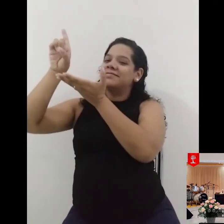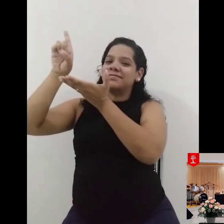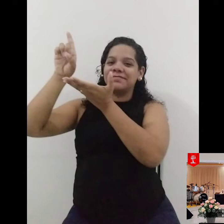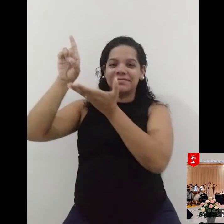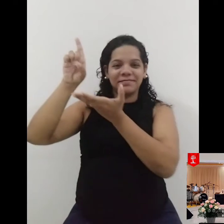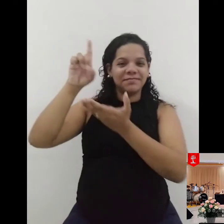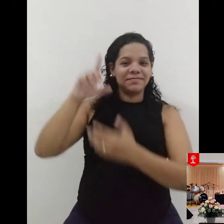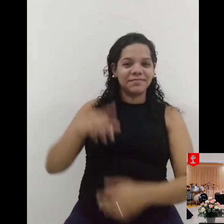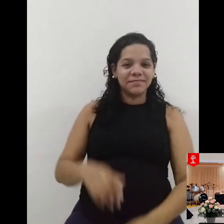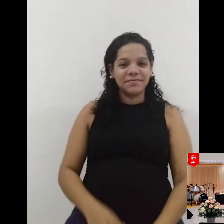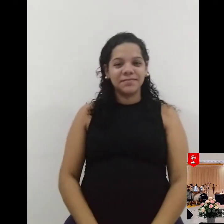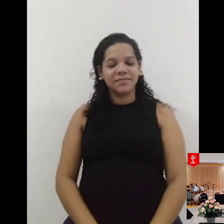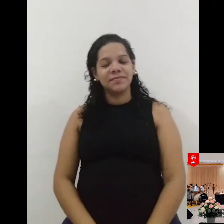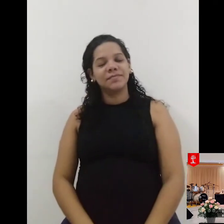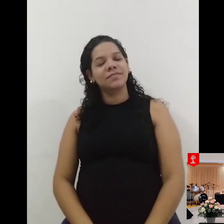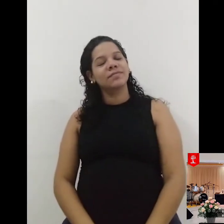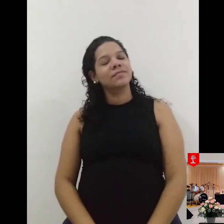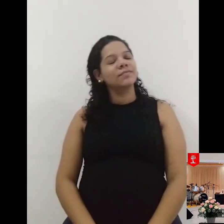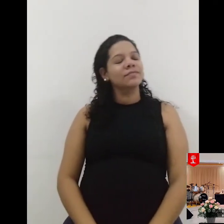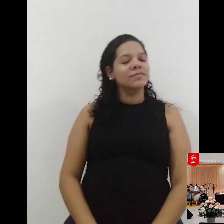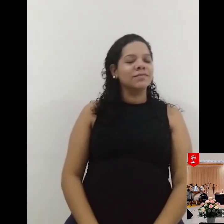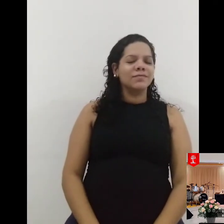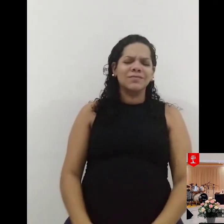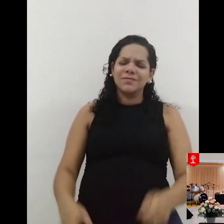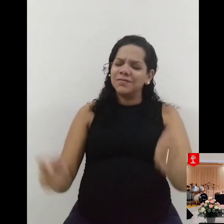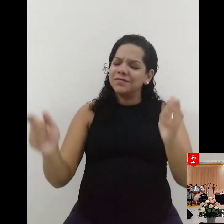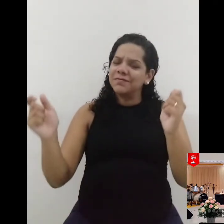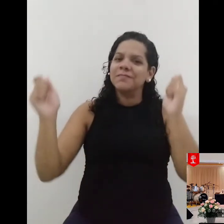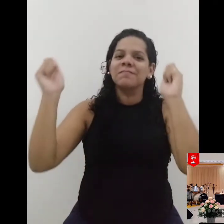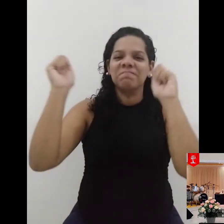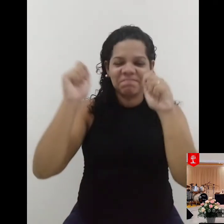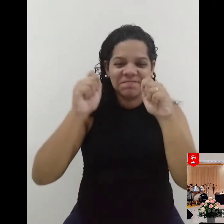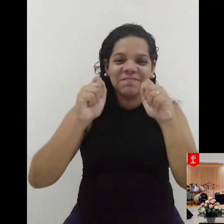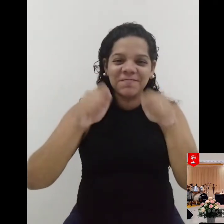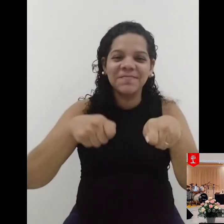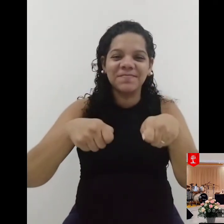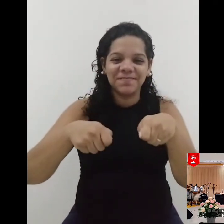Esse lugar é no Senhor.